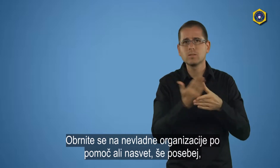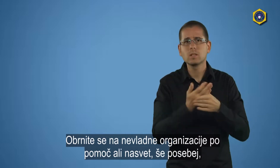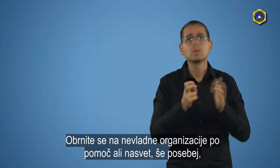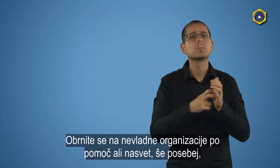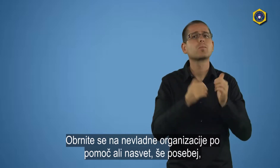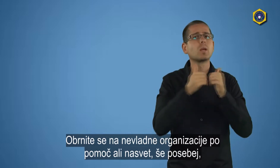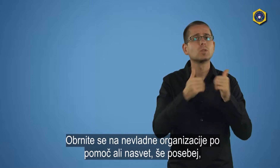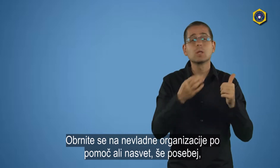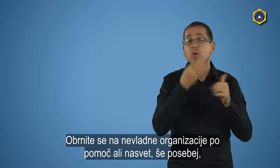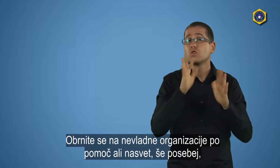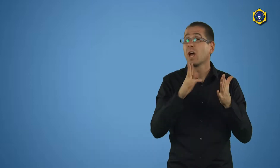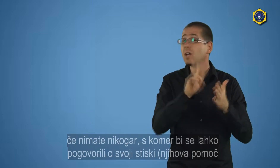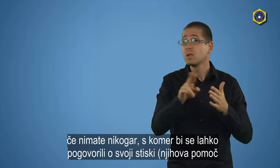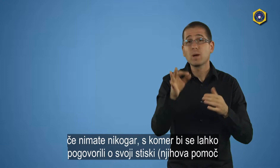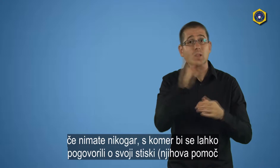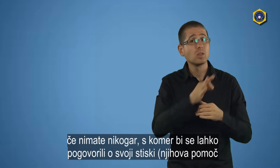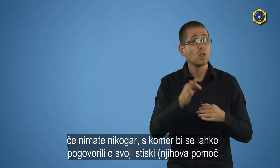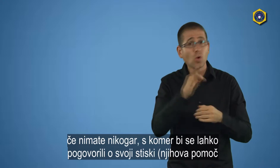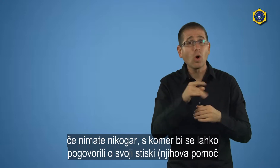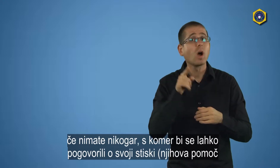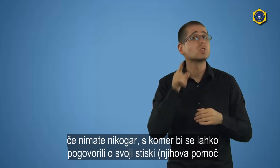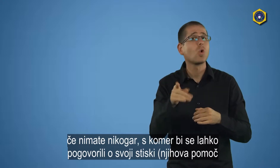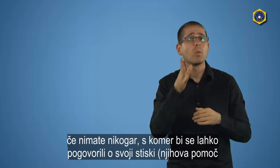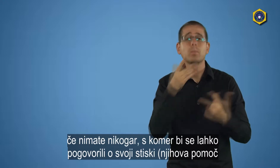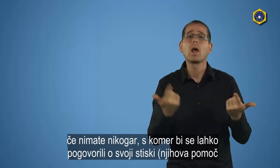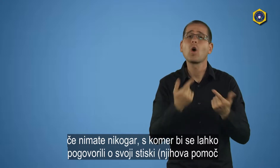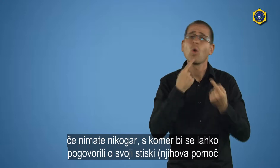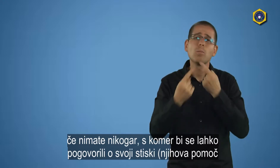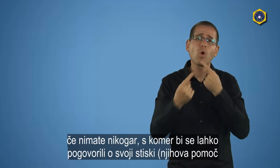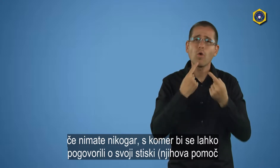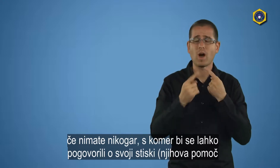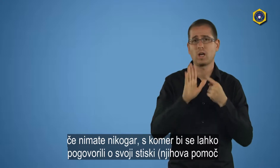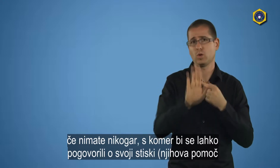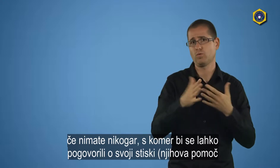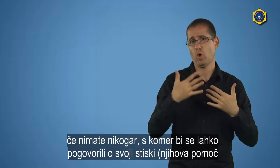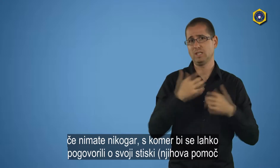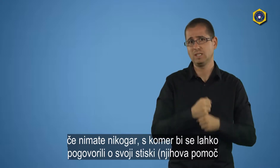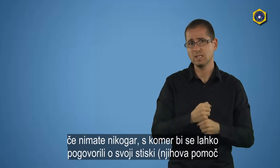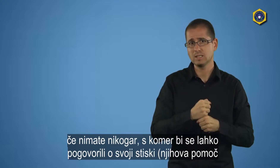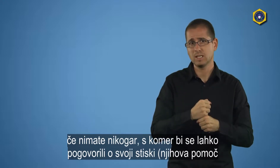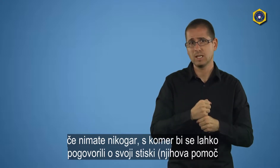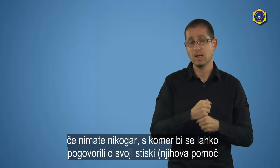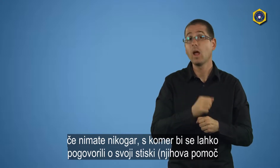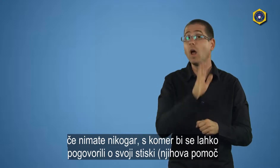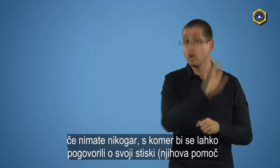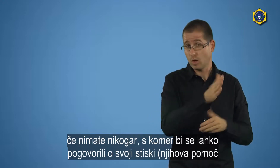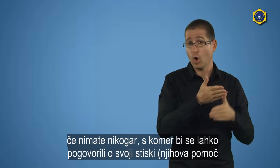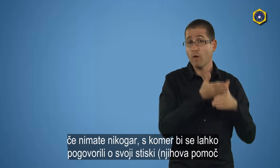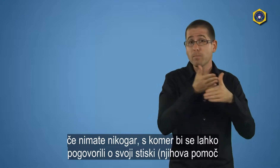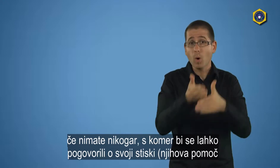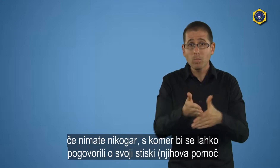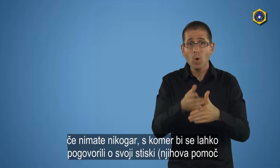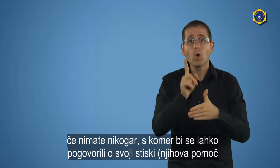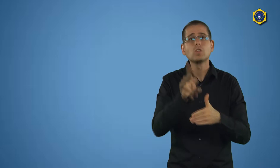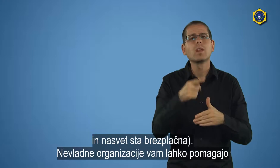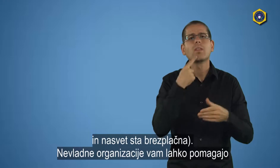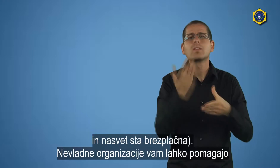posebej, če nimate nikogar, s komer bi se lahko pogovorili o svoji stiski. Njihova pomoč in nasvet sta